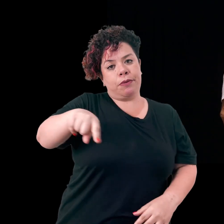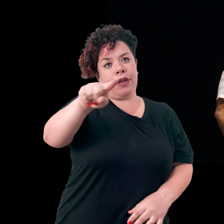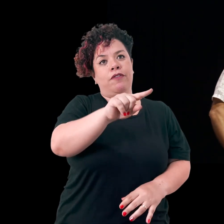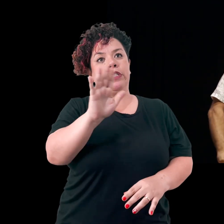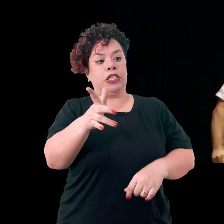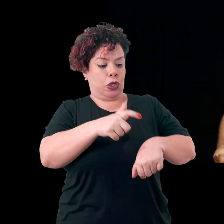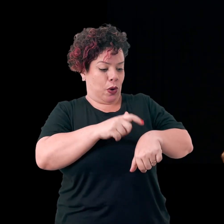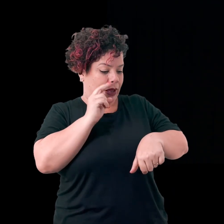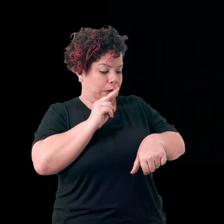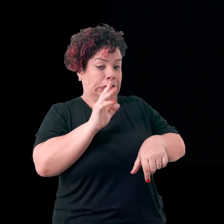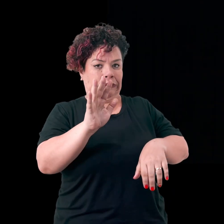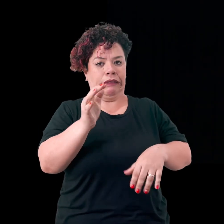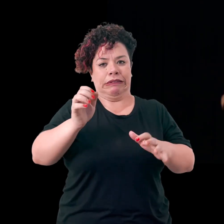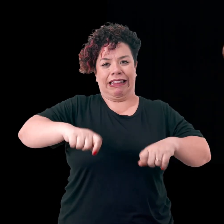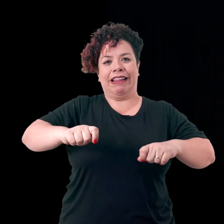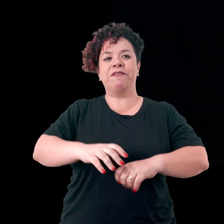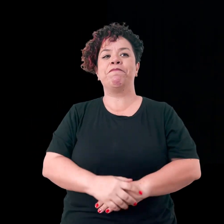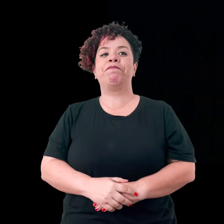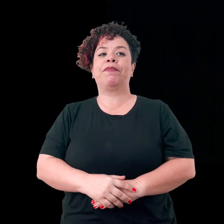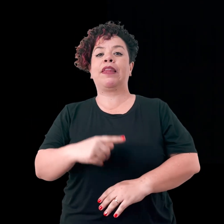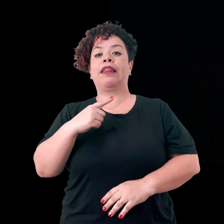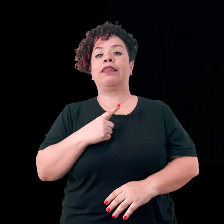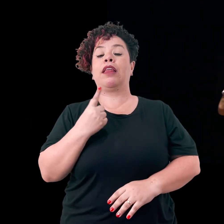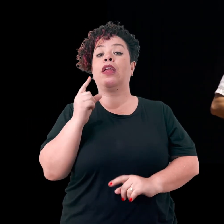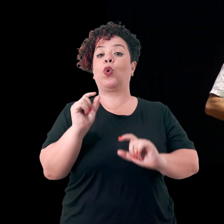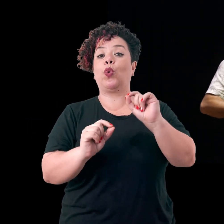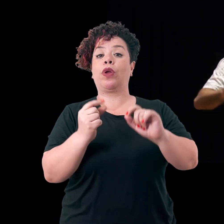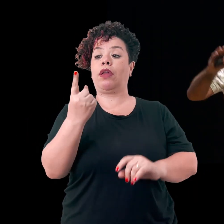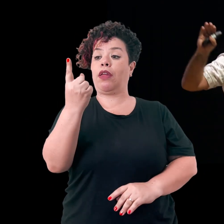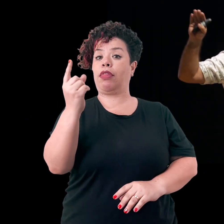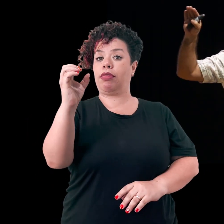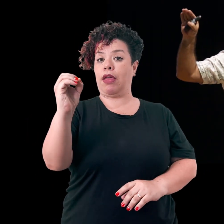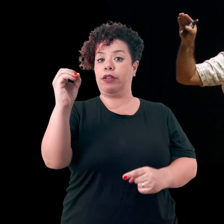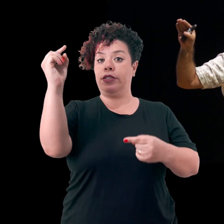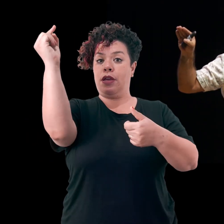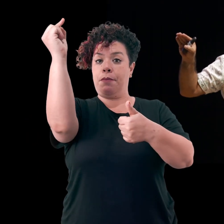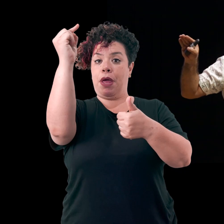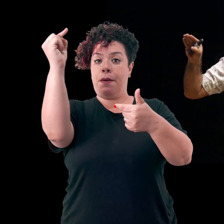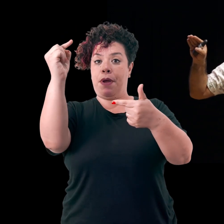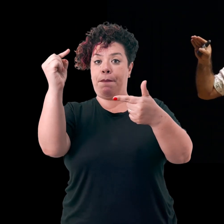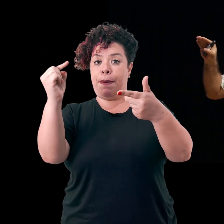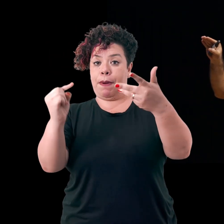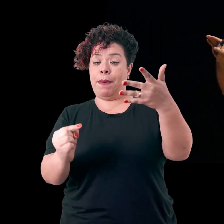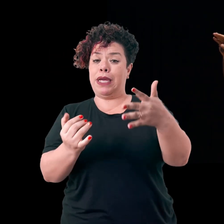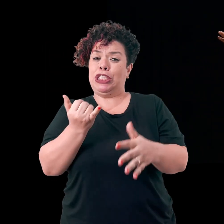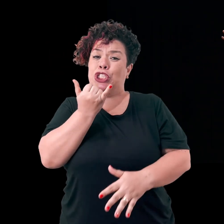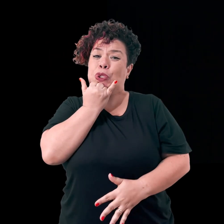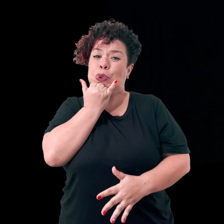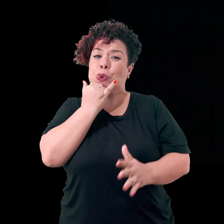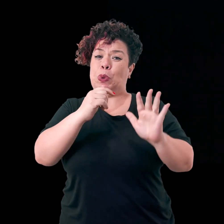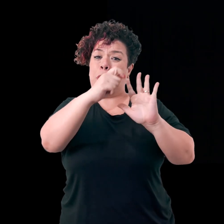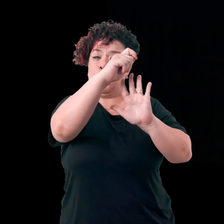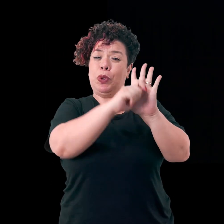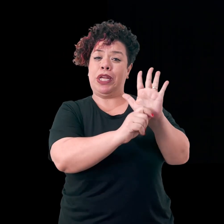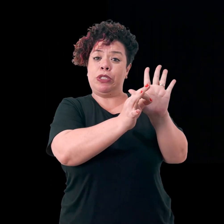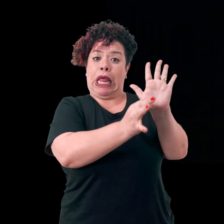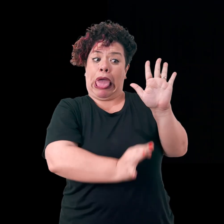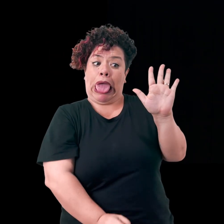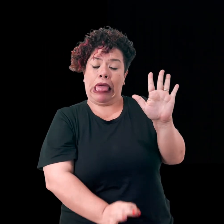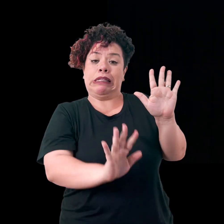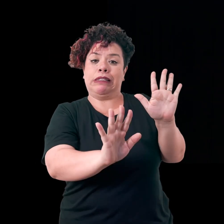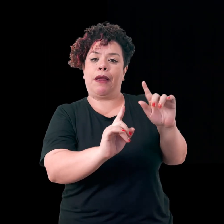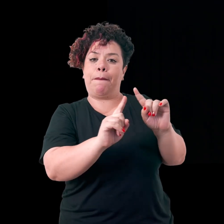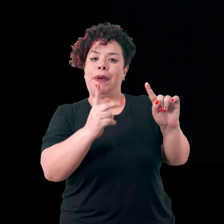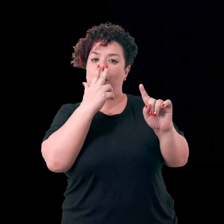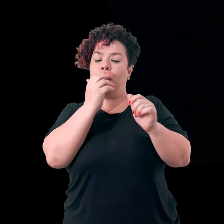vocês, já olhando o meu tempo, né, que são 10 desafios. Me perdoem pelo textão, tá? Mas eu acho que dá para a